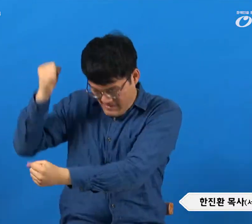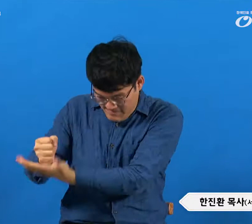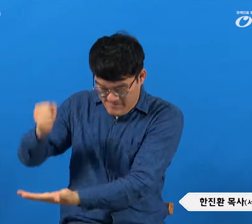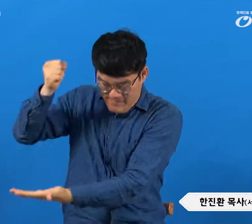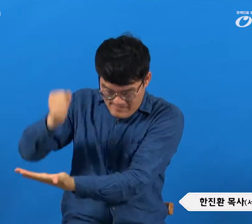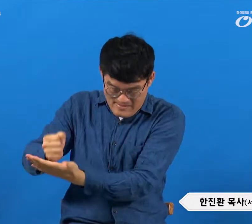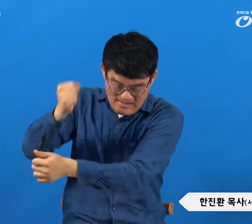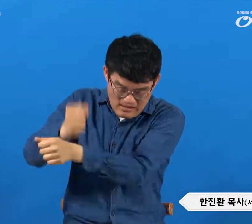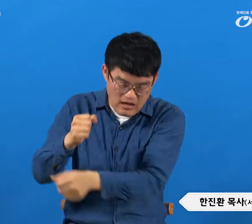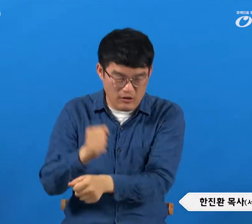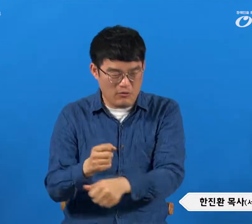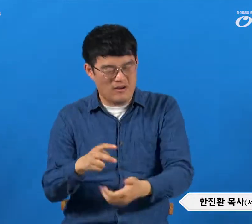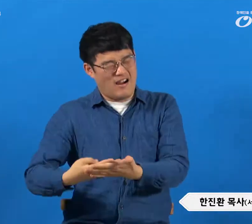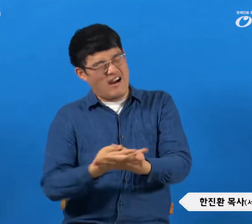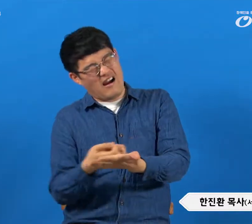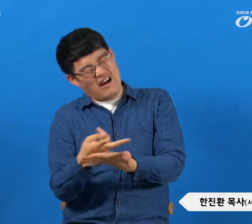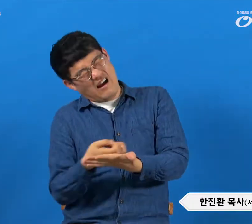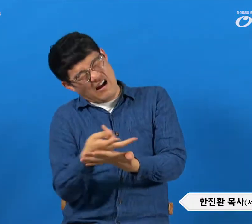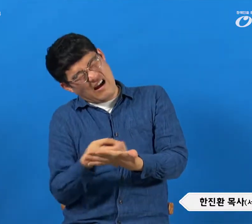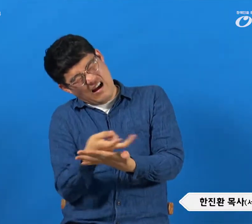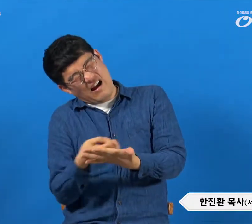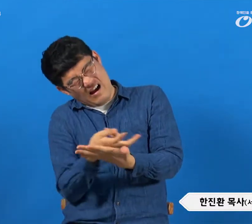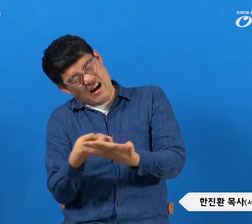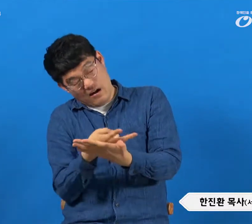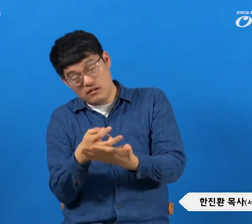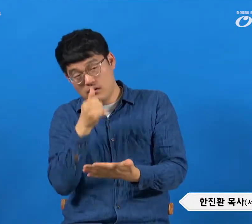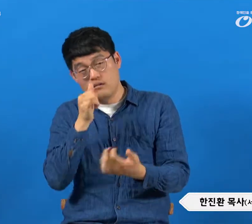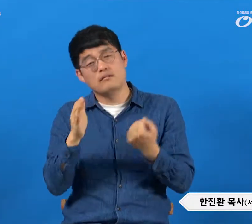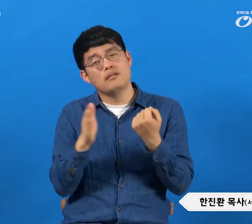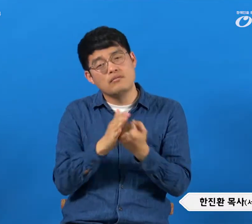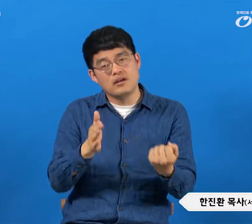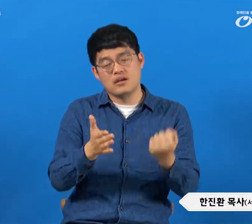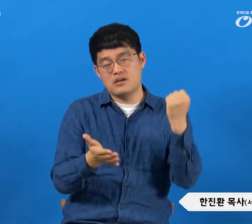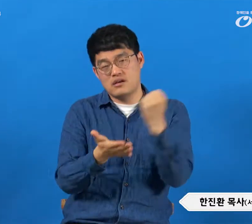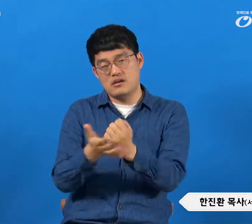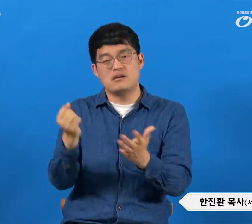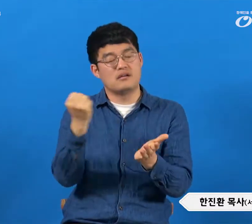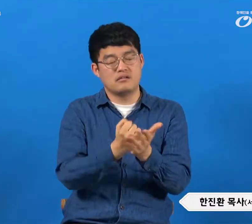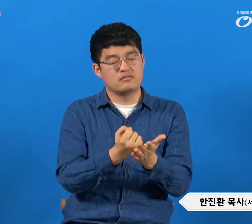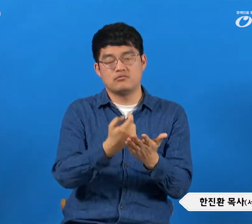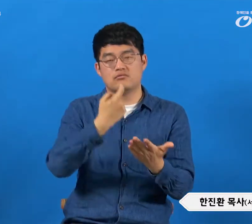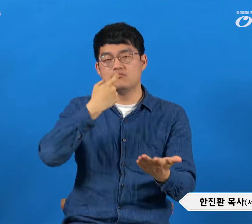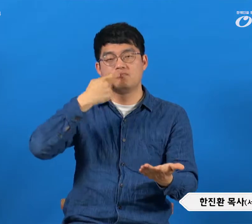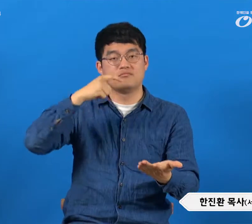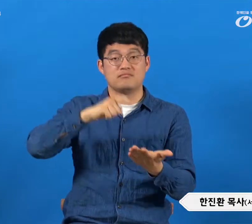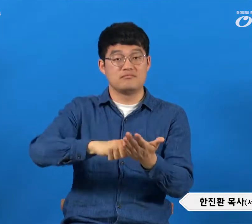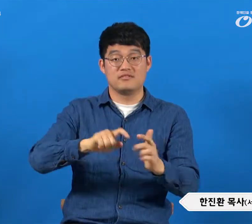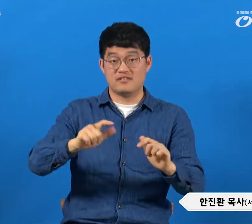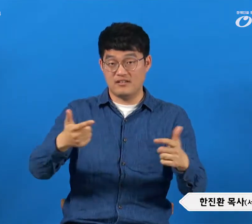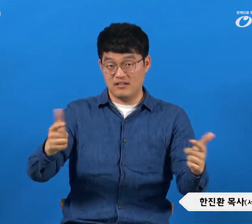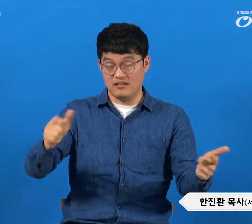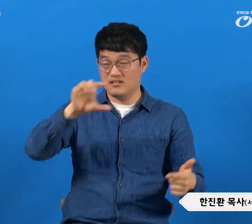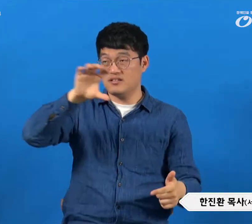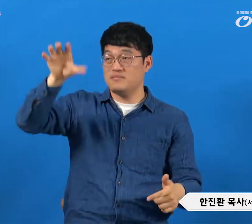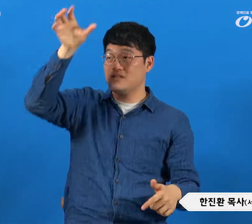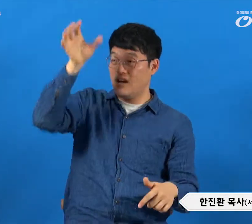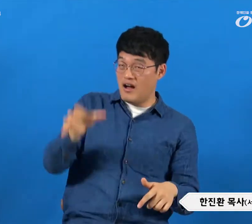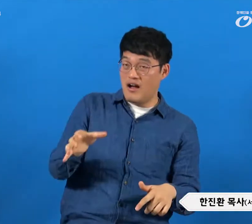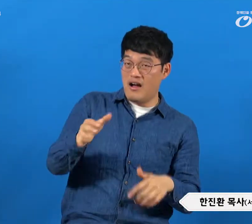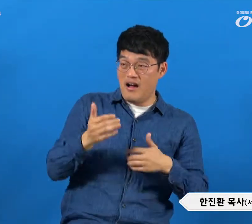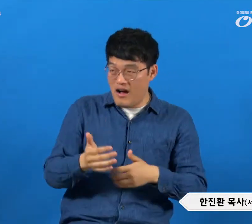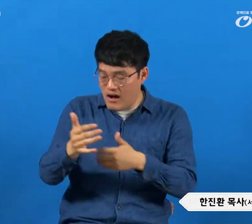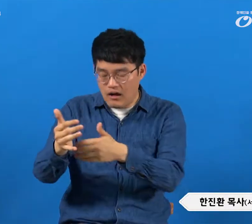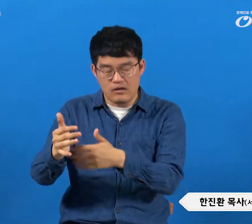이렇게 사형수를 제압을 해도 사형수가 발광을 하기 때문에 손과 발에 못을 박고 이 형을